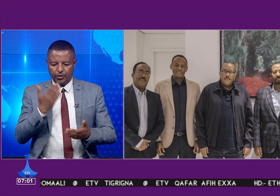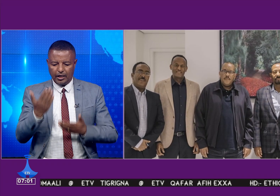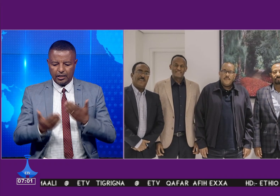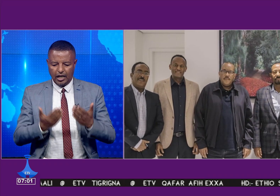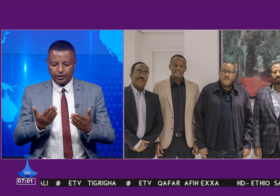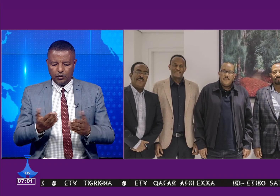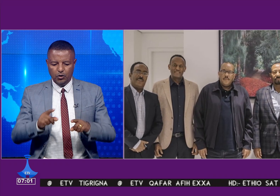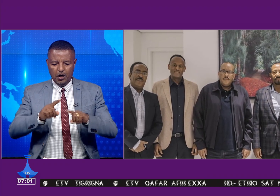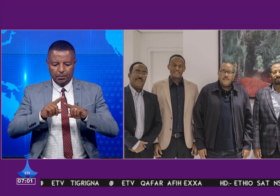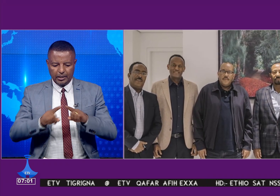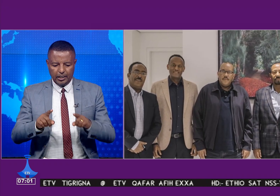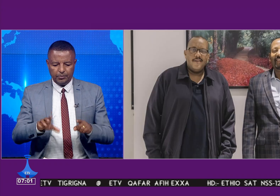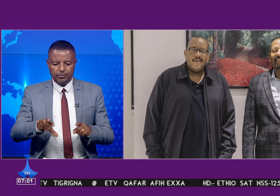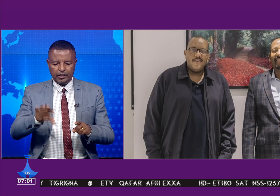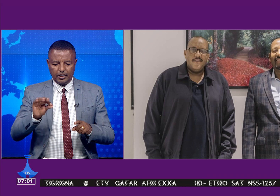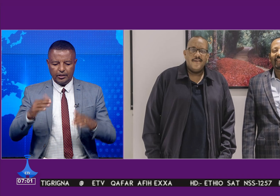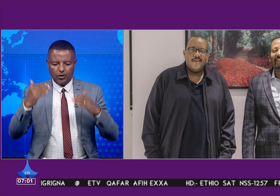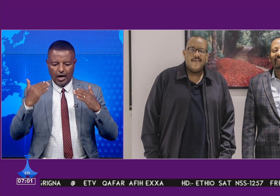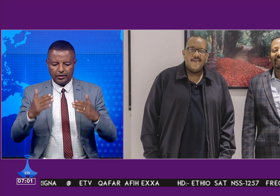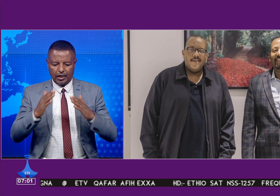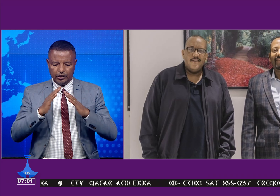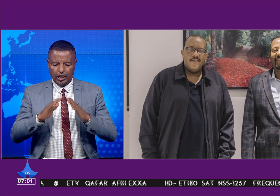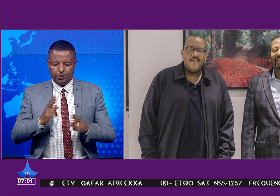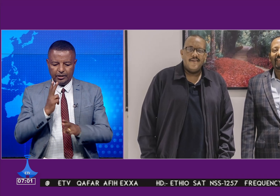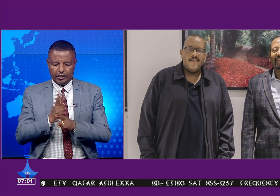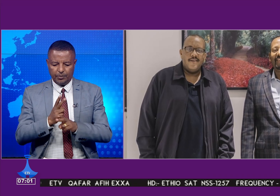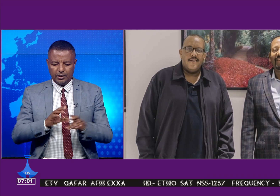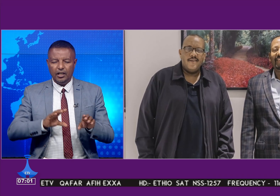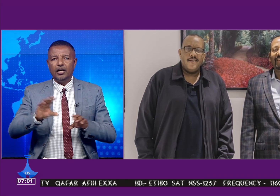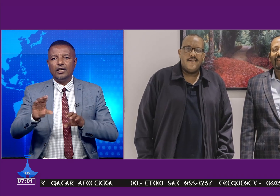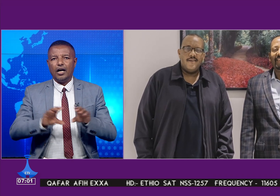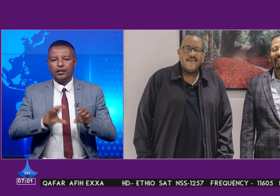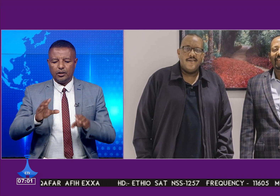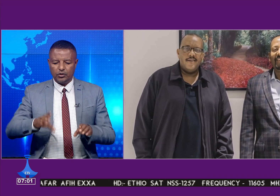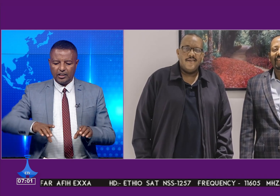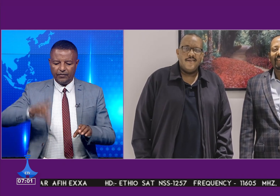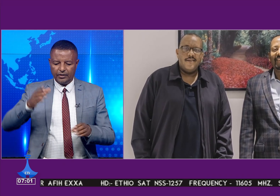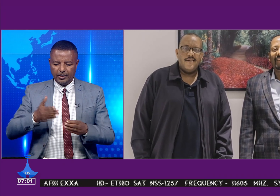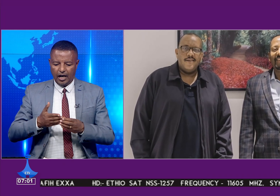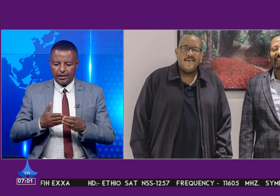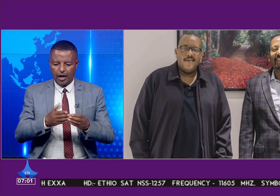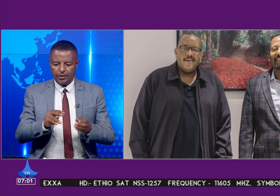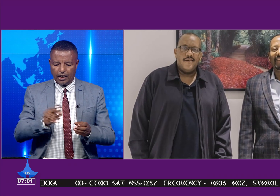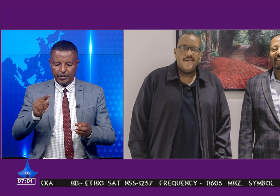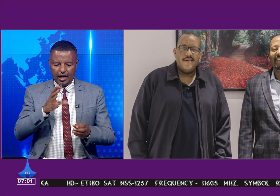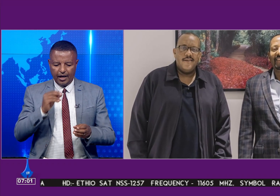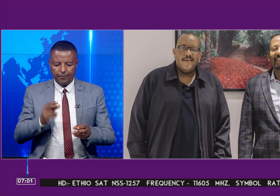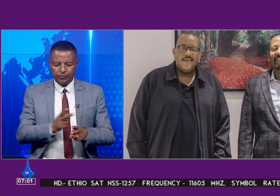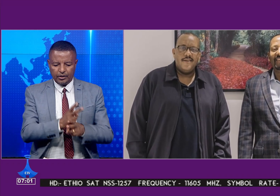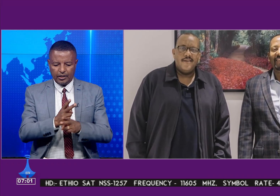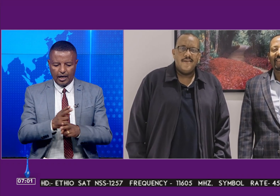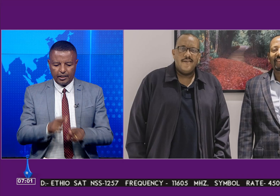ሆነው በማገልገላቸው በተለይም የተገኘው አንጻራዊ ሰላም እንዲጠበቅ ላደረጉት ከፍተኛ የአመራር